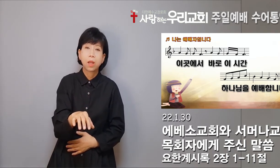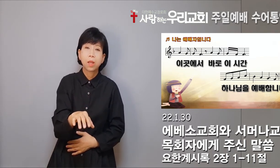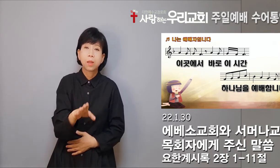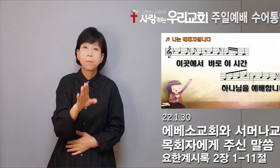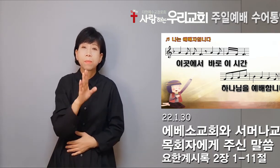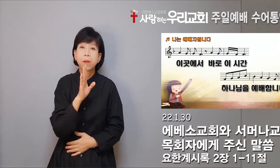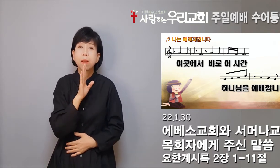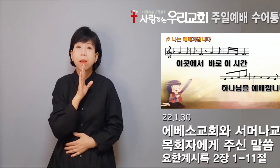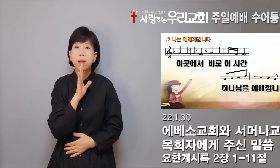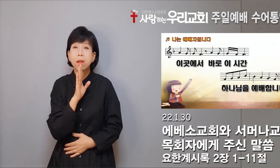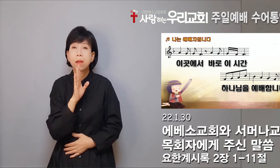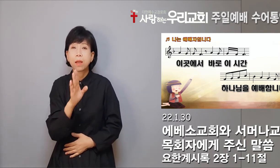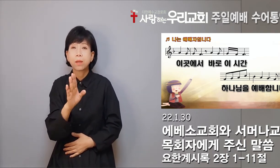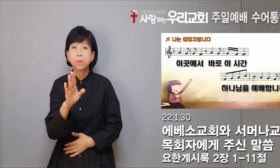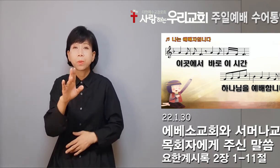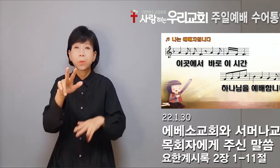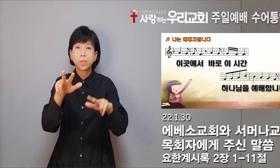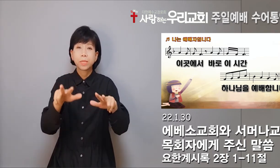이곳에서